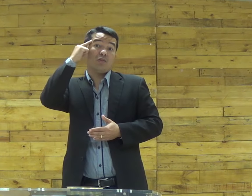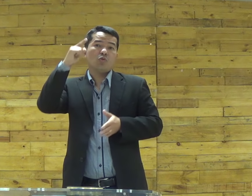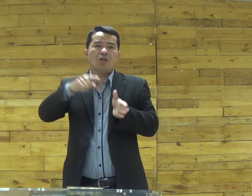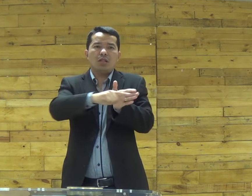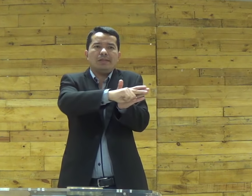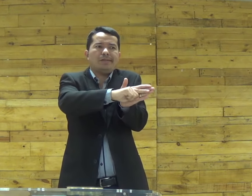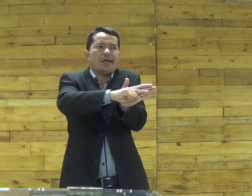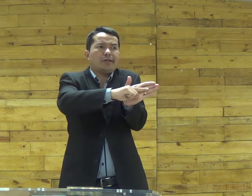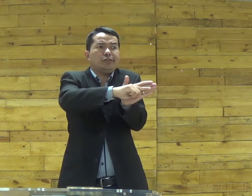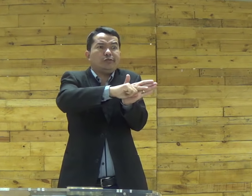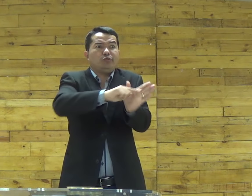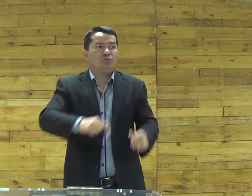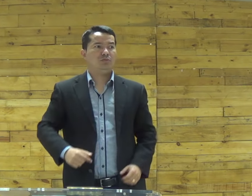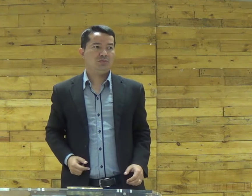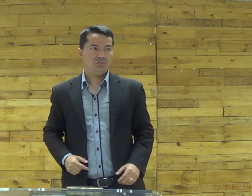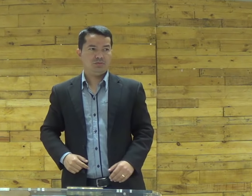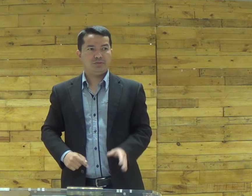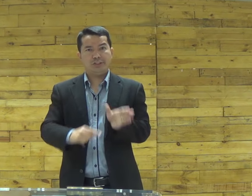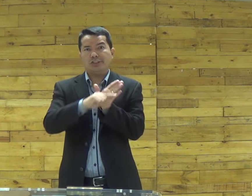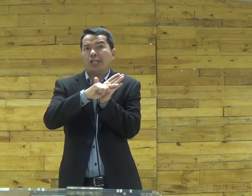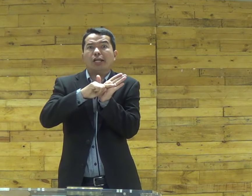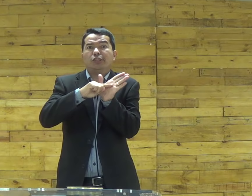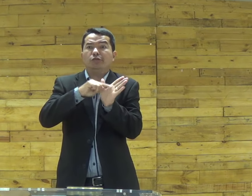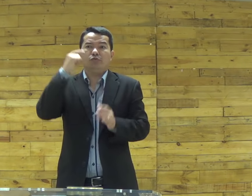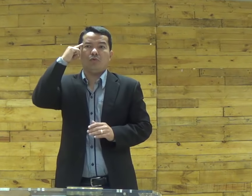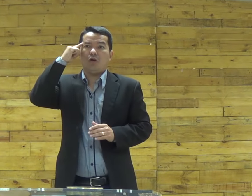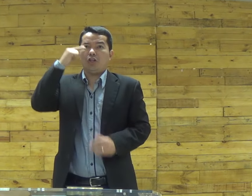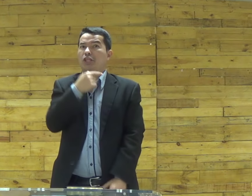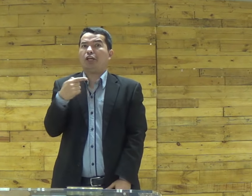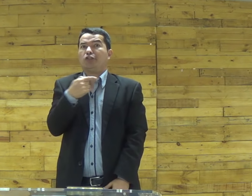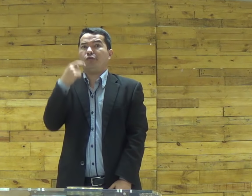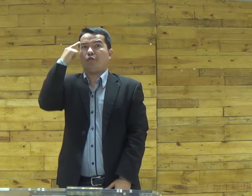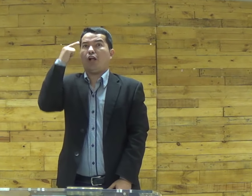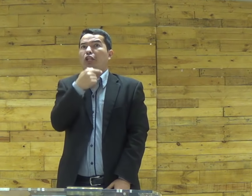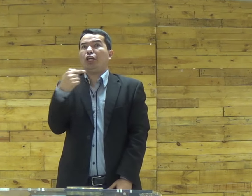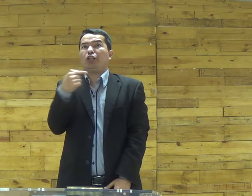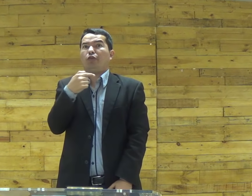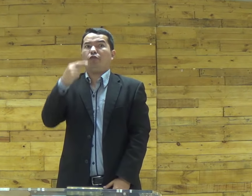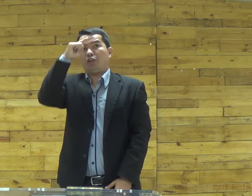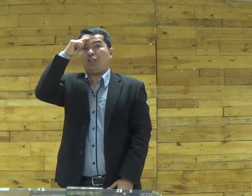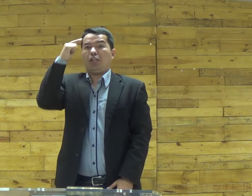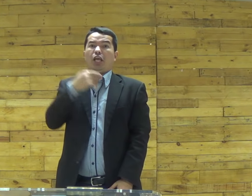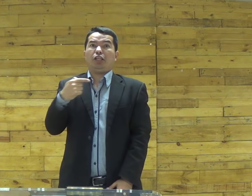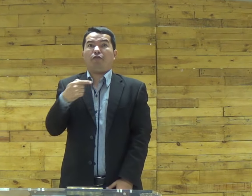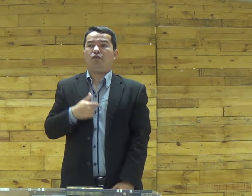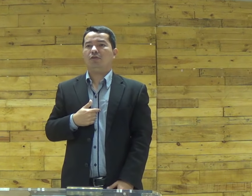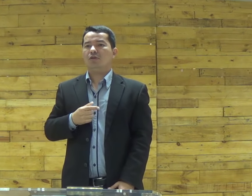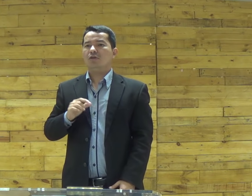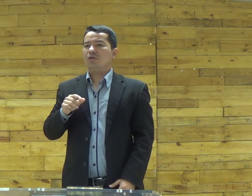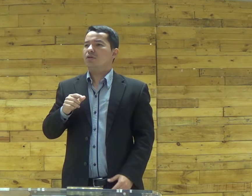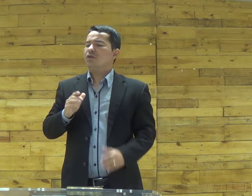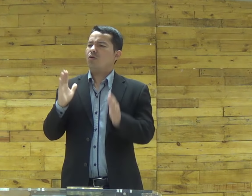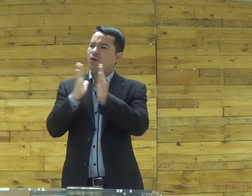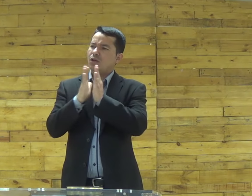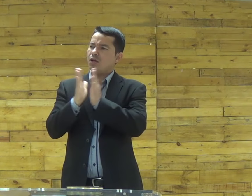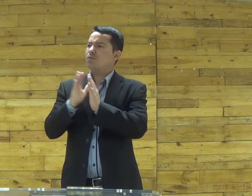sempre pensa negativo, sabe? O pensamento negativo, negativo, pensar ruim, pensar coisa mal